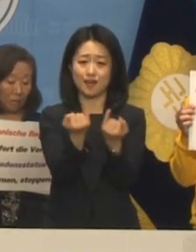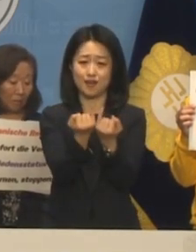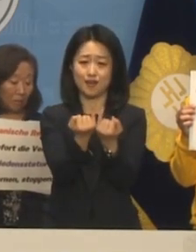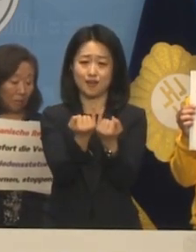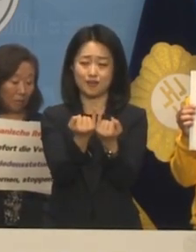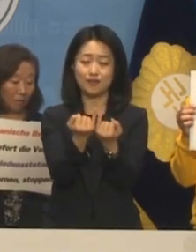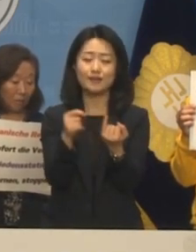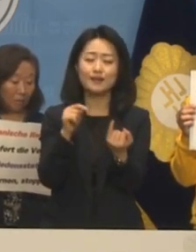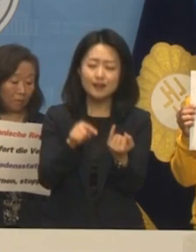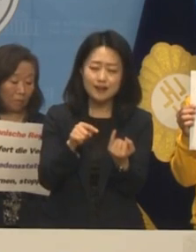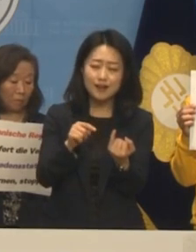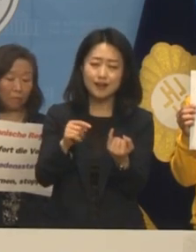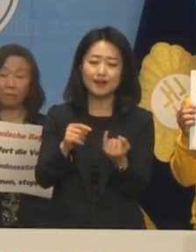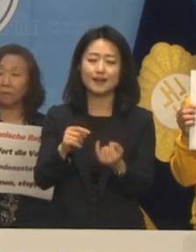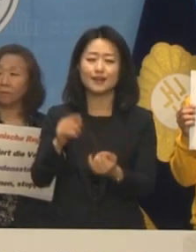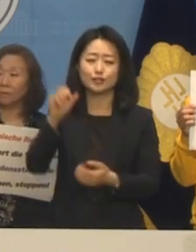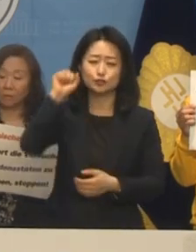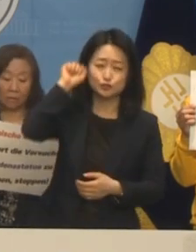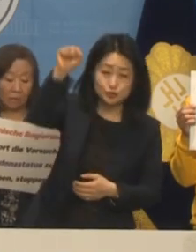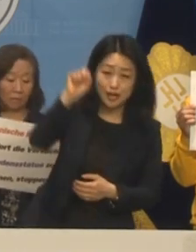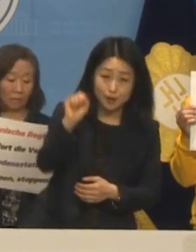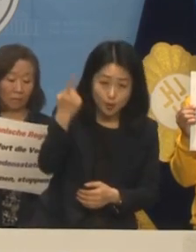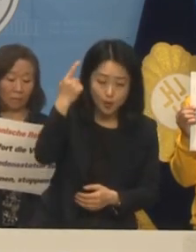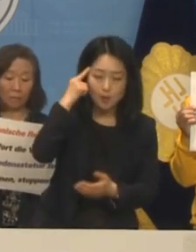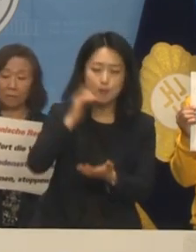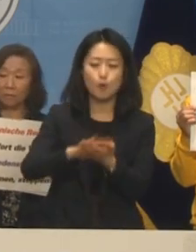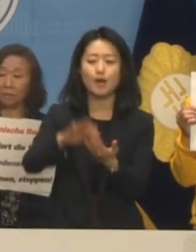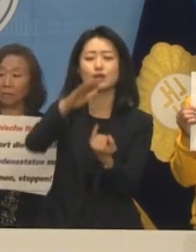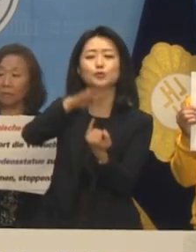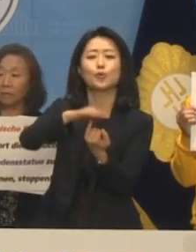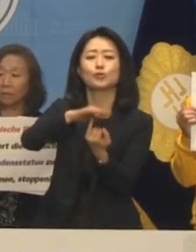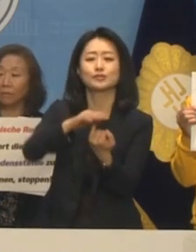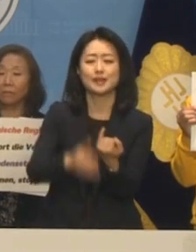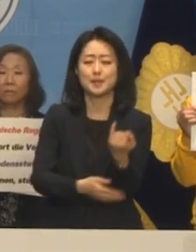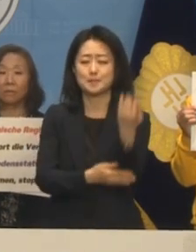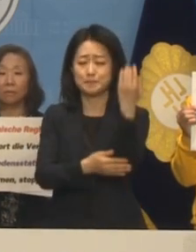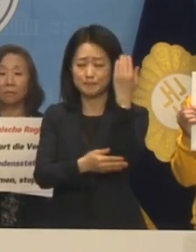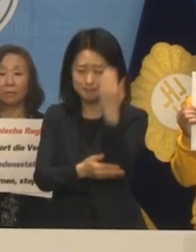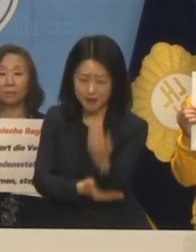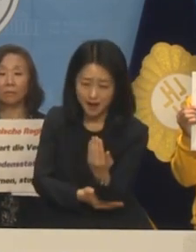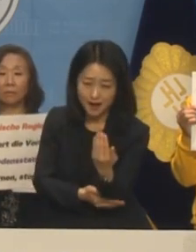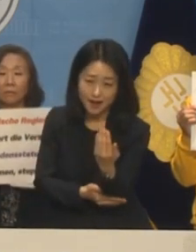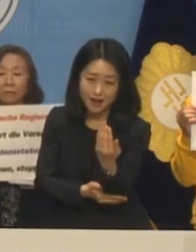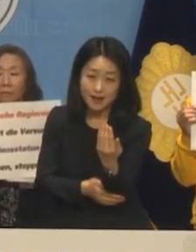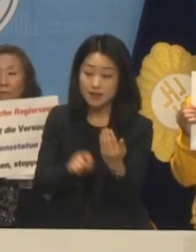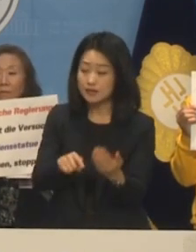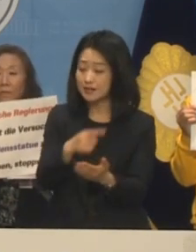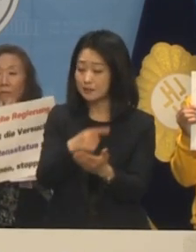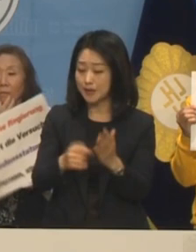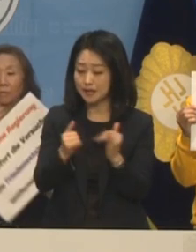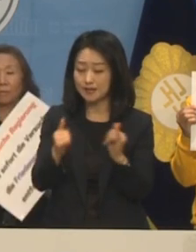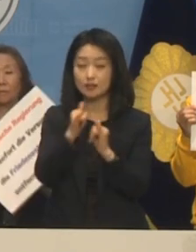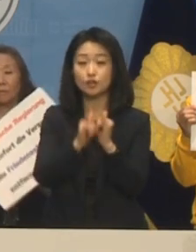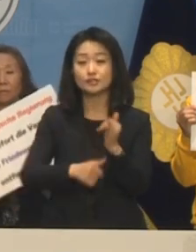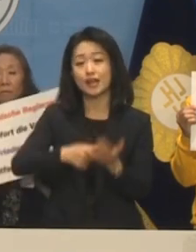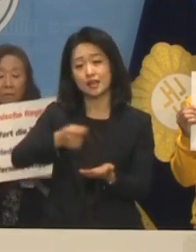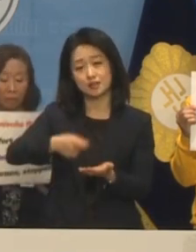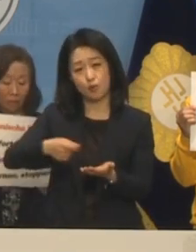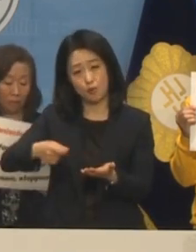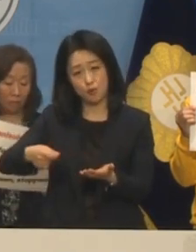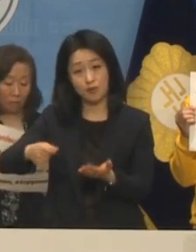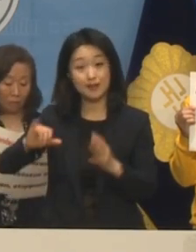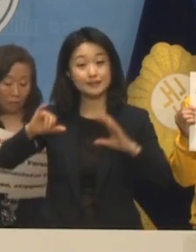투쟁의 과정에서 만들어진 평화의 소녀상, 그 평화의 소녀상을 그 피해자들의 역사의 기록이자 전